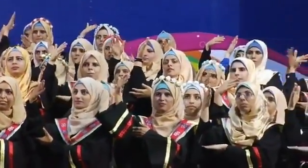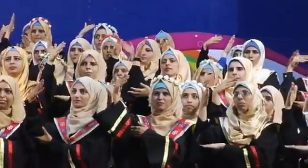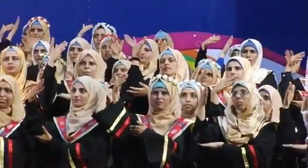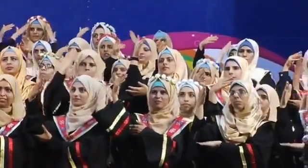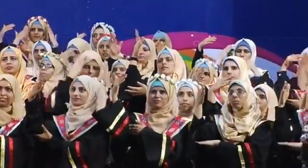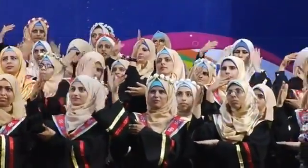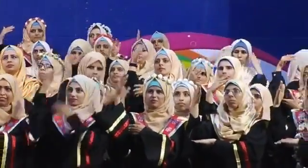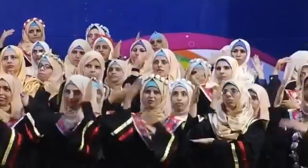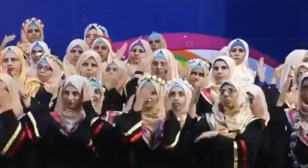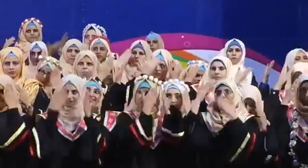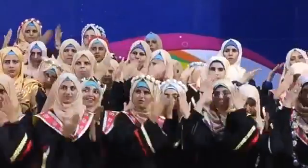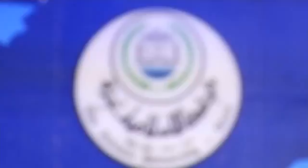لبيك رائدة